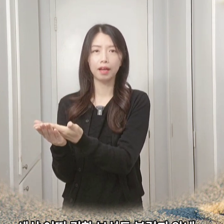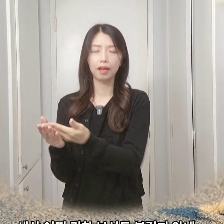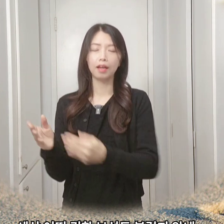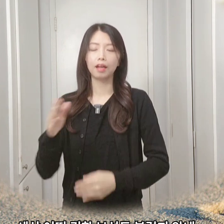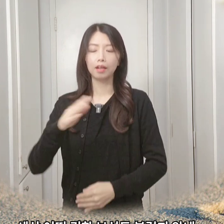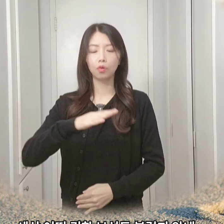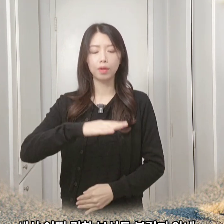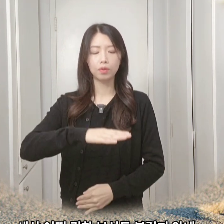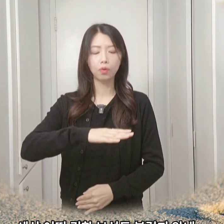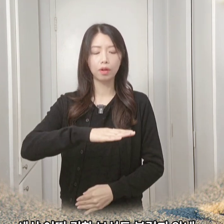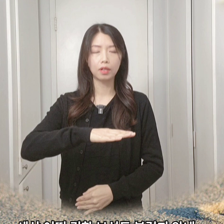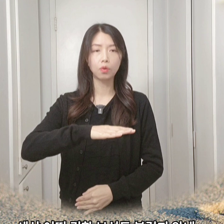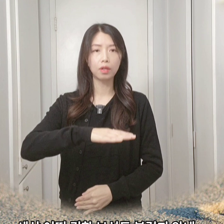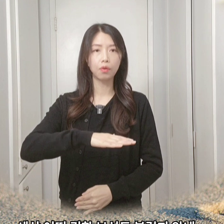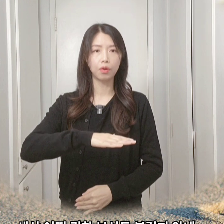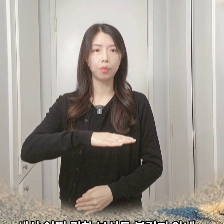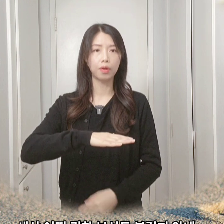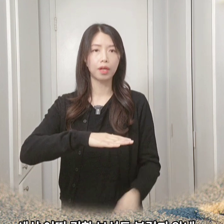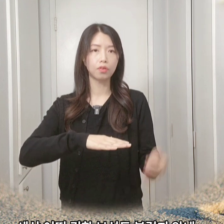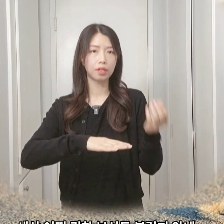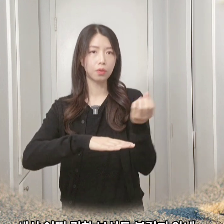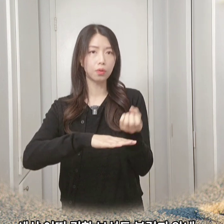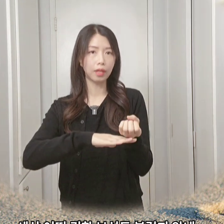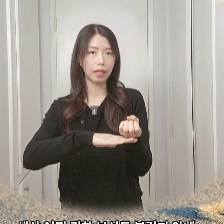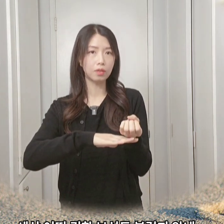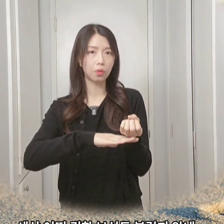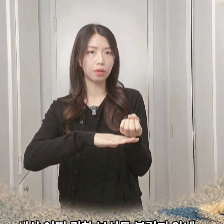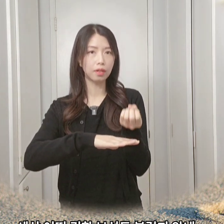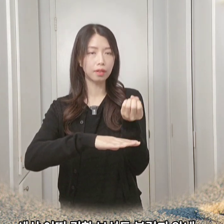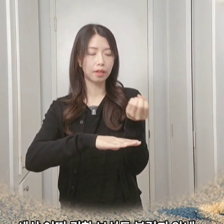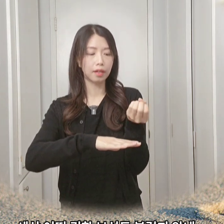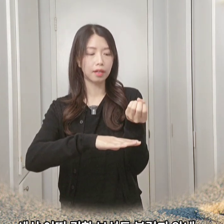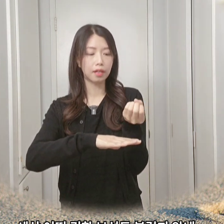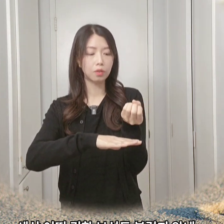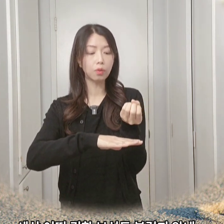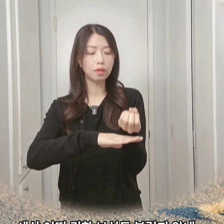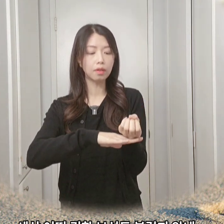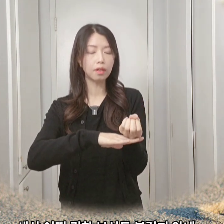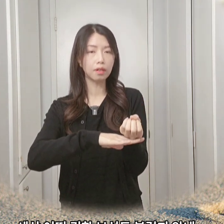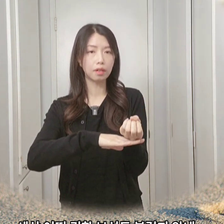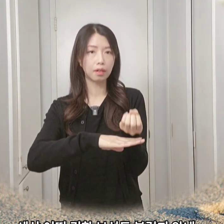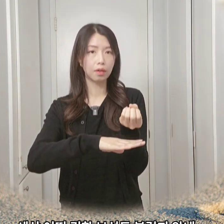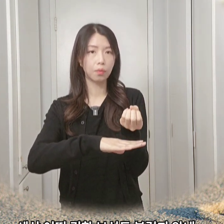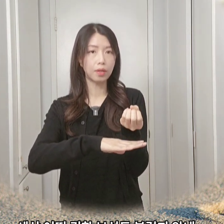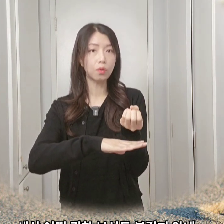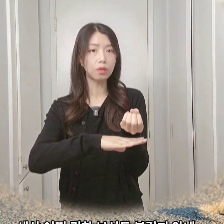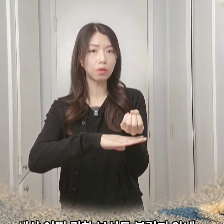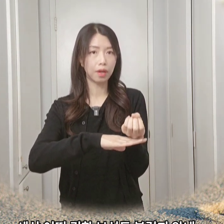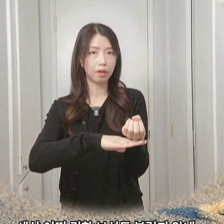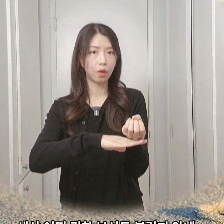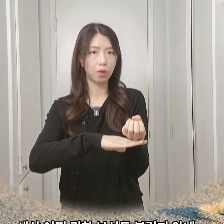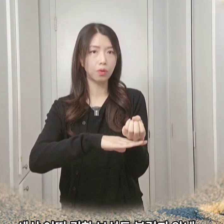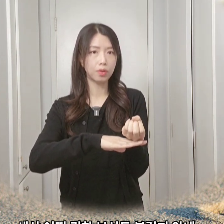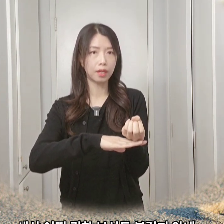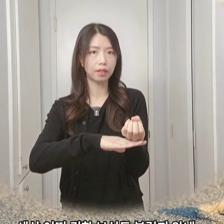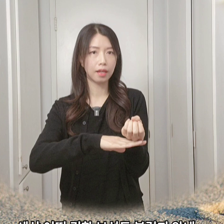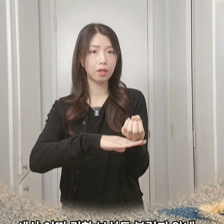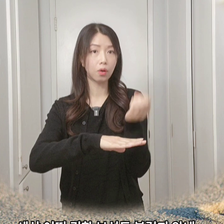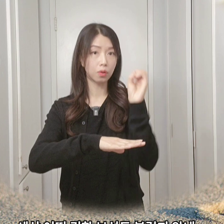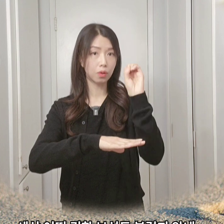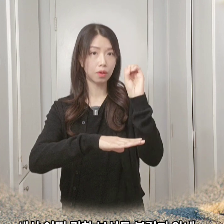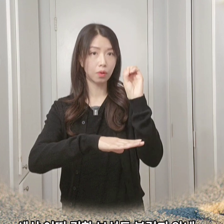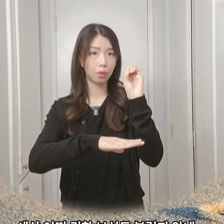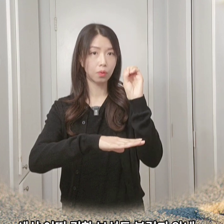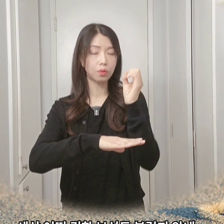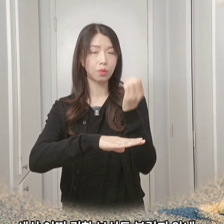됩니다. 그리고 왼손을 이렇게 손등이 위로 보이게 해주시고 다른 손은 이 손등을 왼손등 위에 이렇게 올려놓은 이